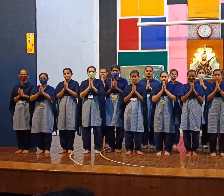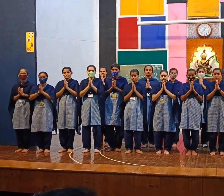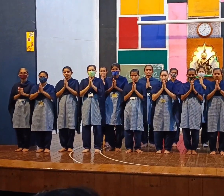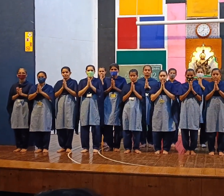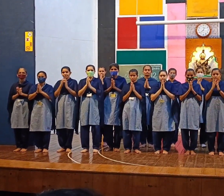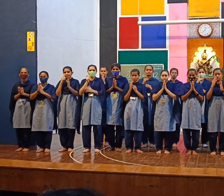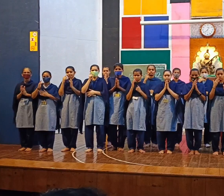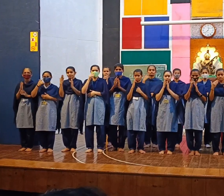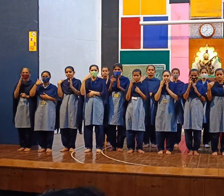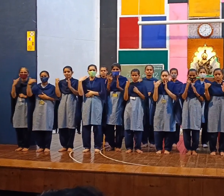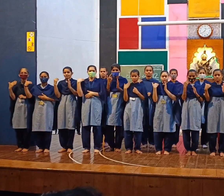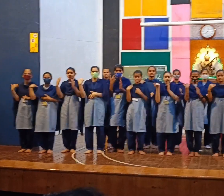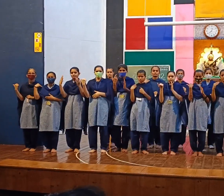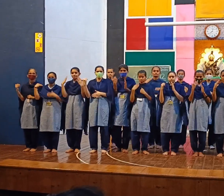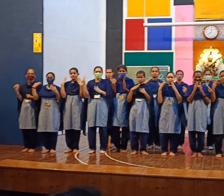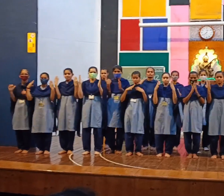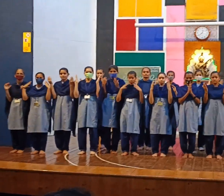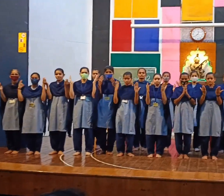તું બંધુ